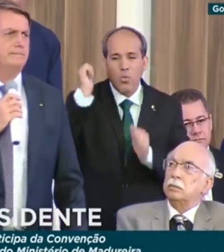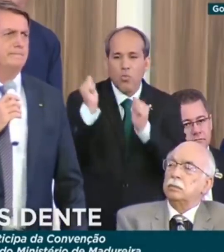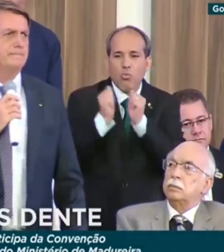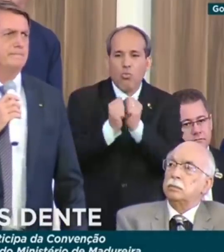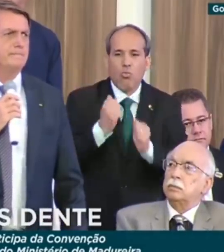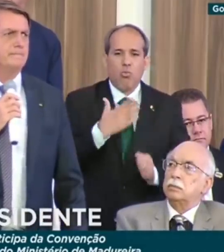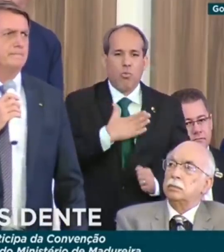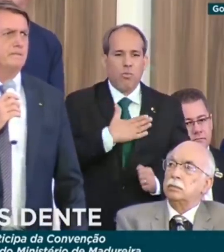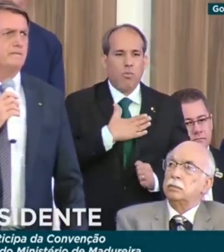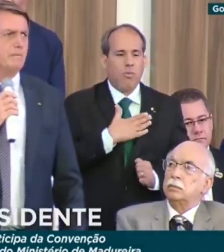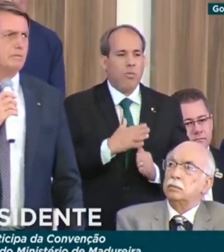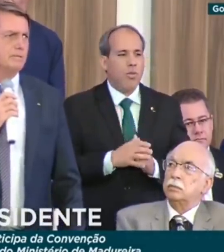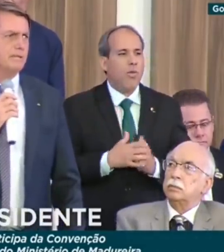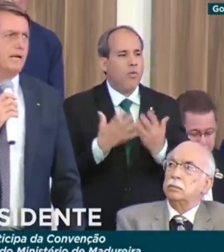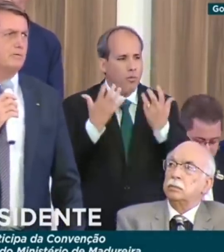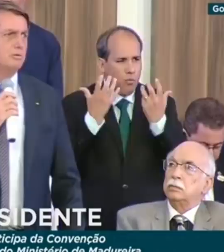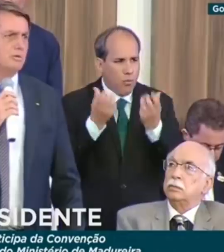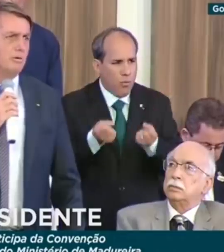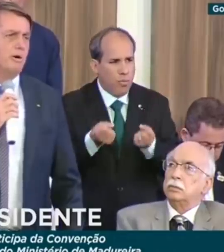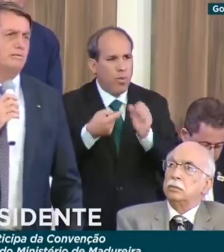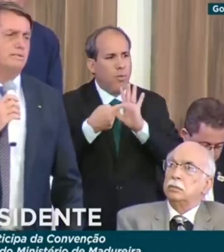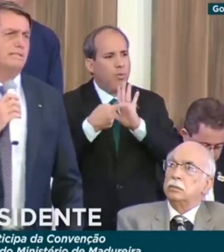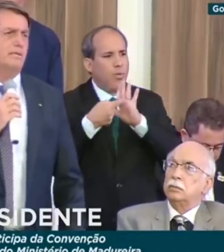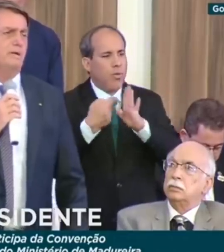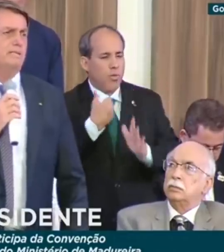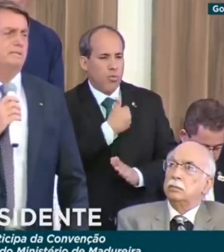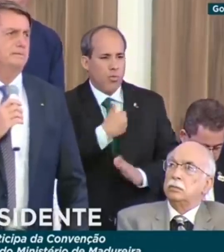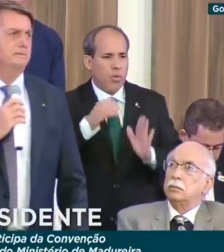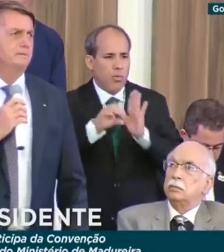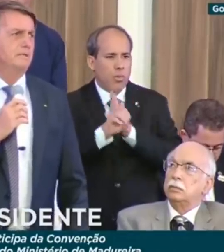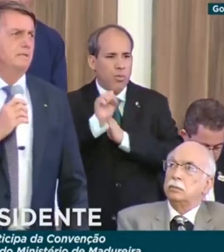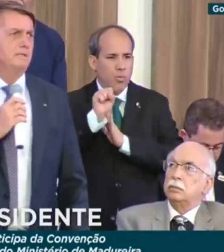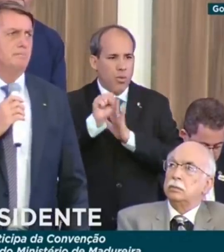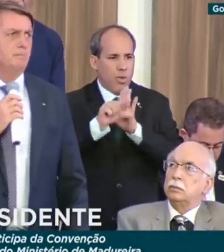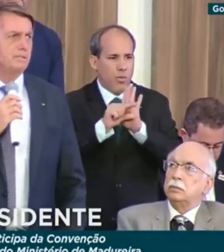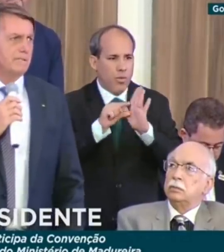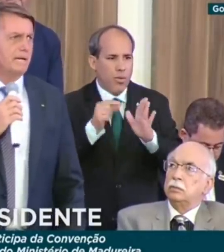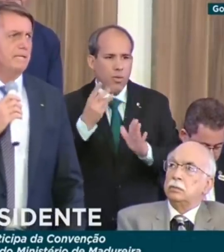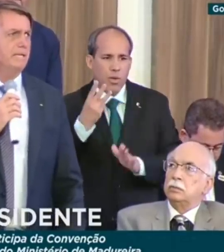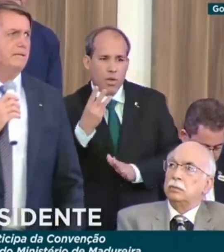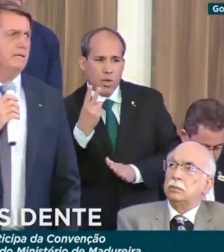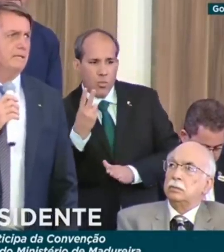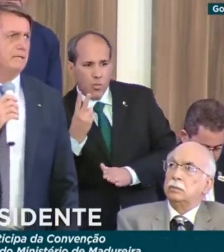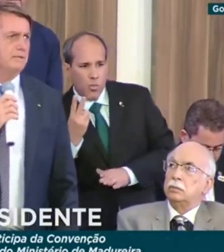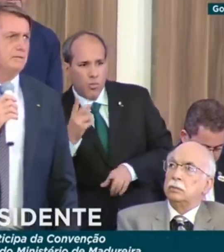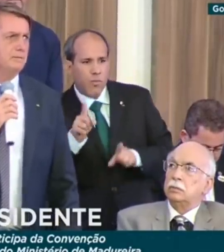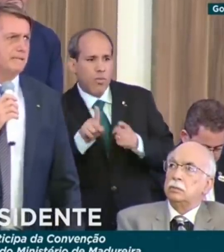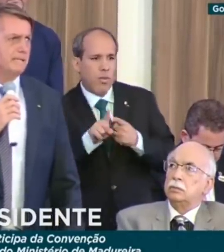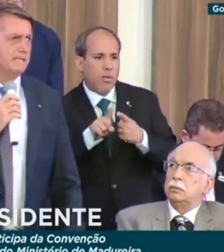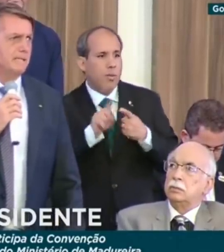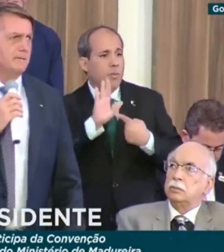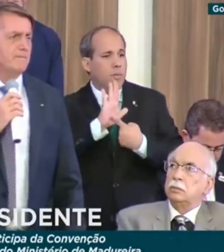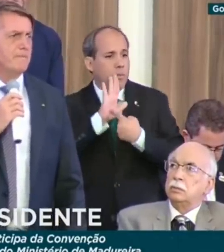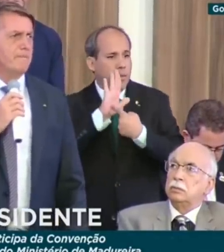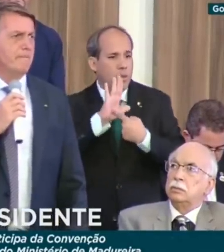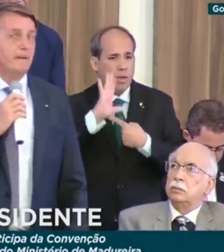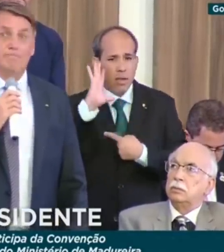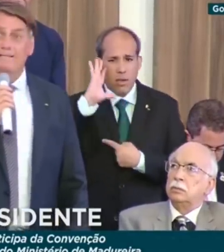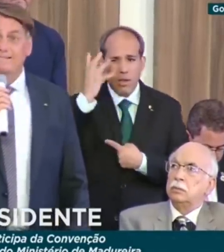lado. Vamos mostrar o João 8,32. Mostrar que uma